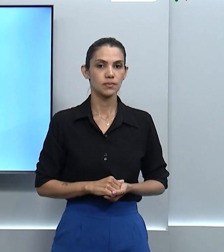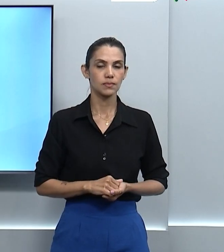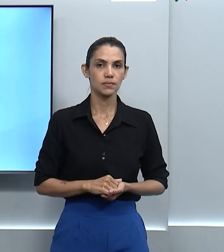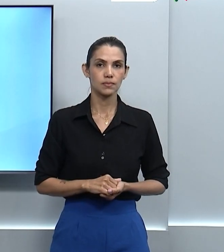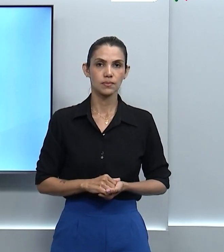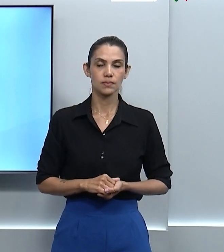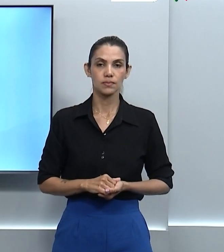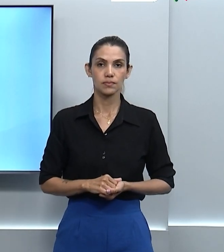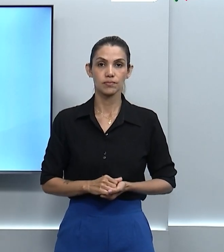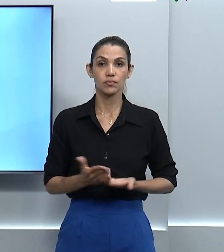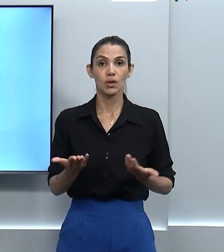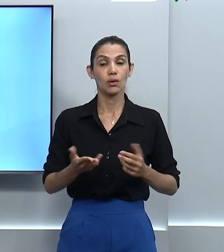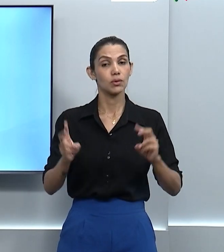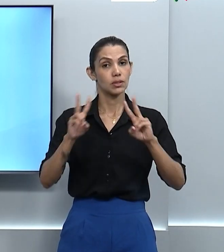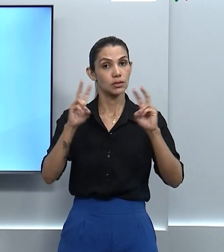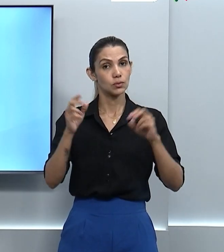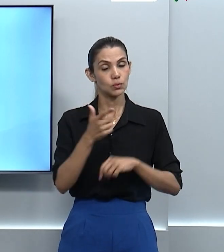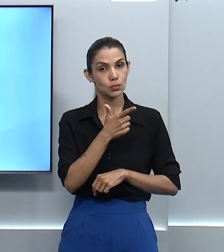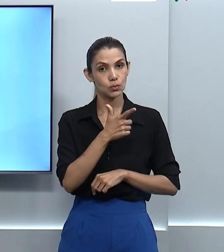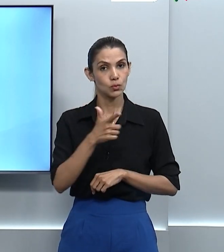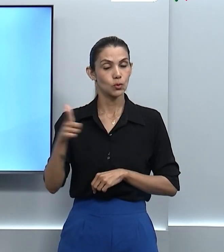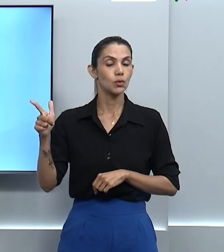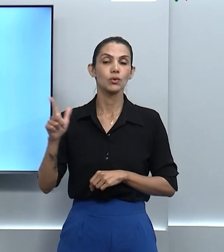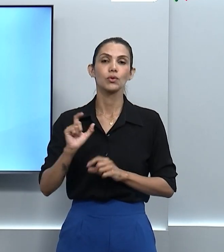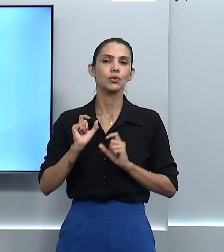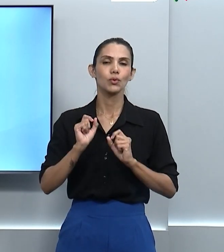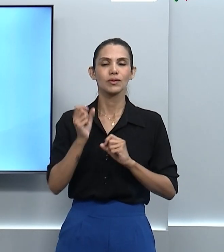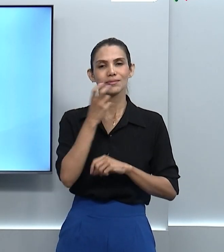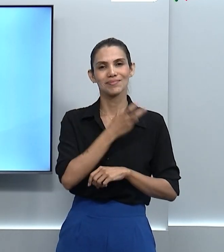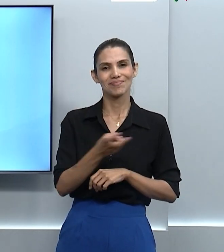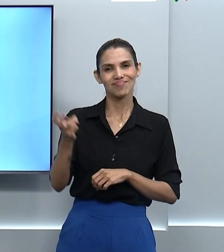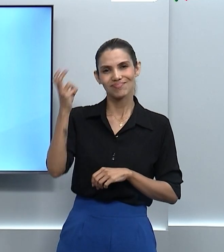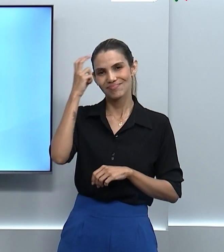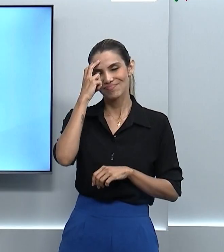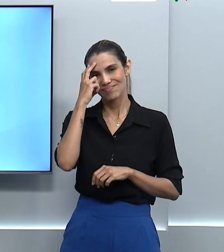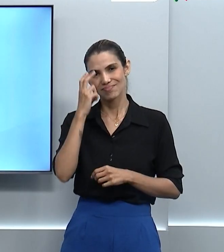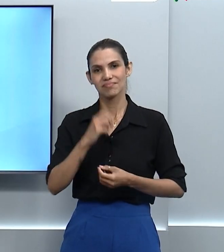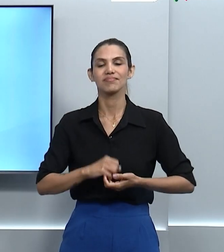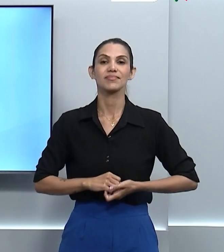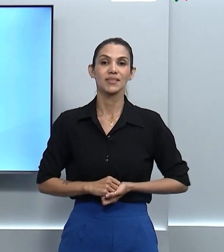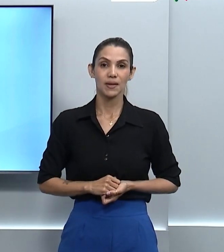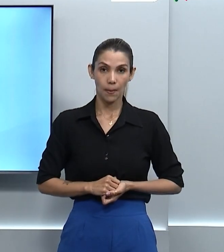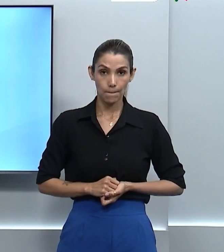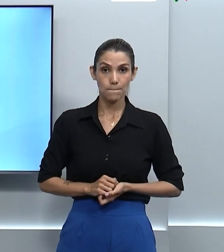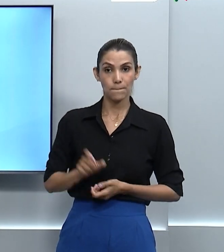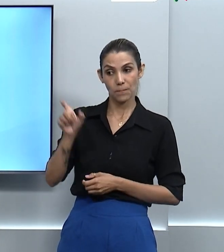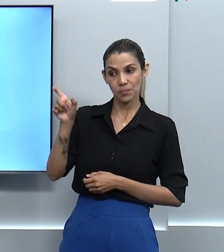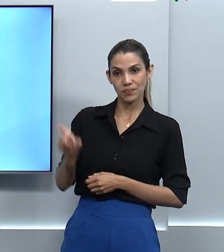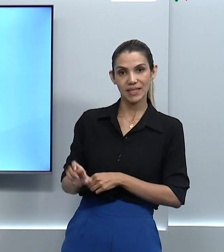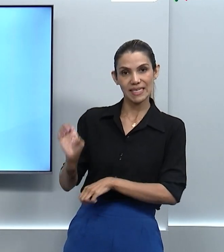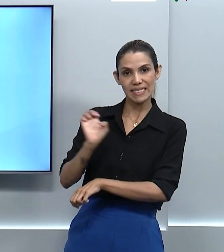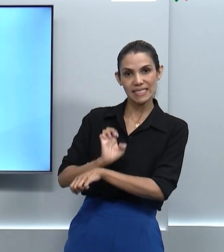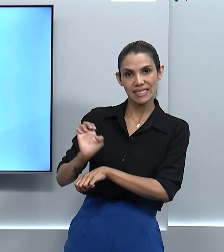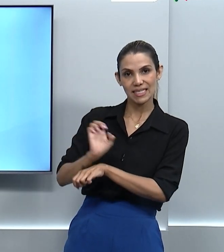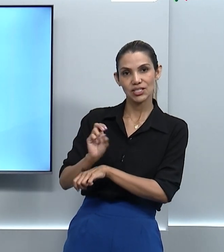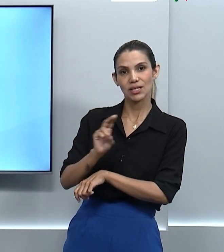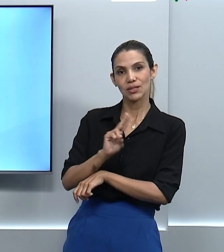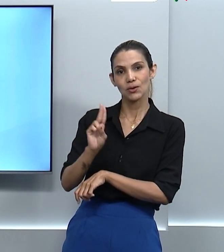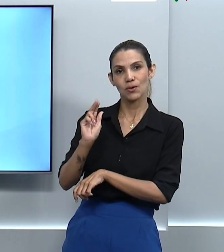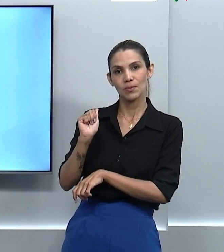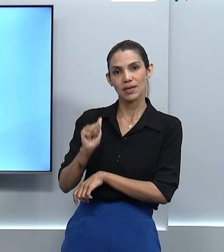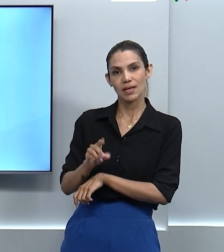E agora a gente muda de assunto para falar sobre cultura. Isso porque a nossa estagiária Andressa Bueno vai falar